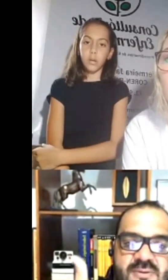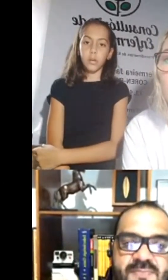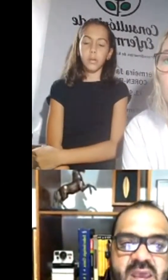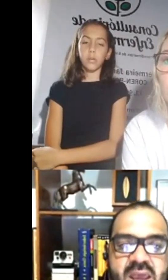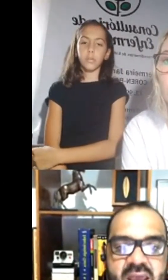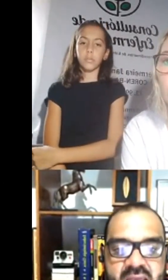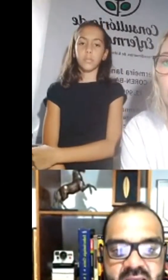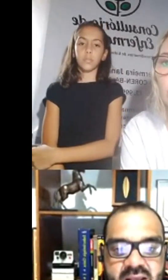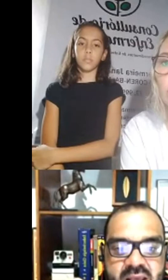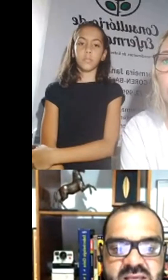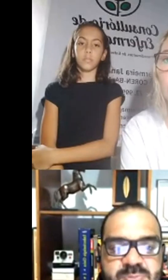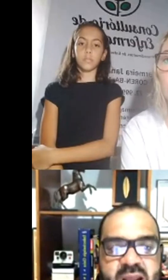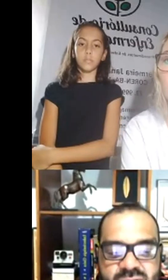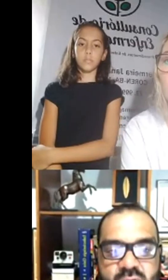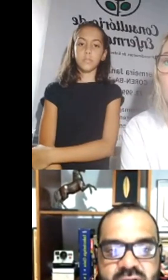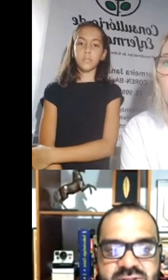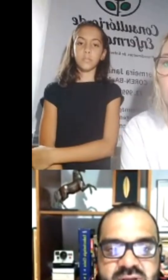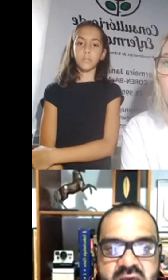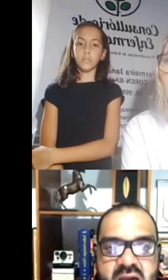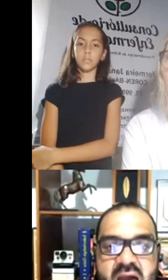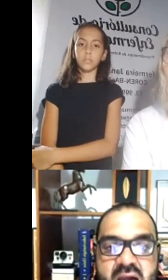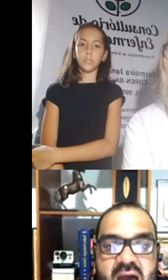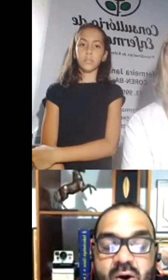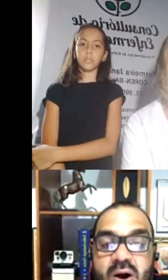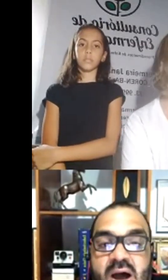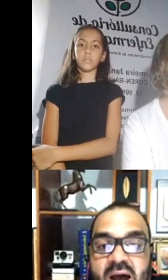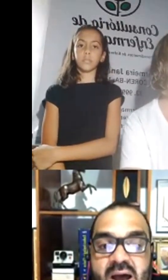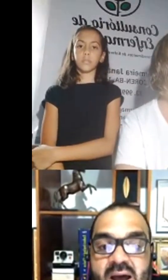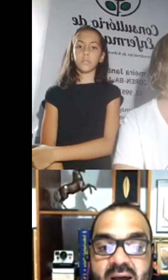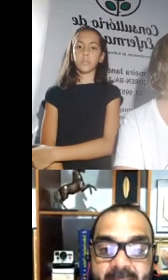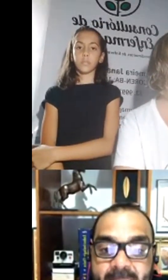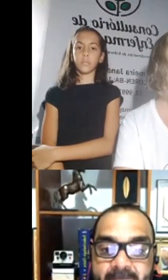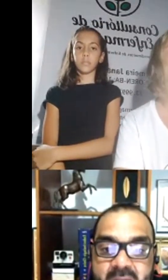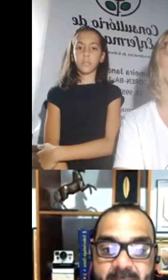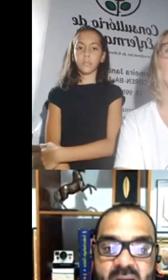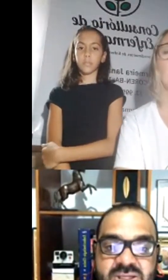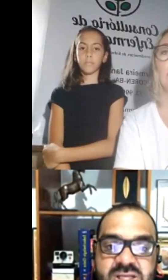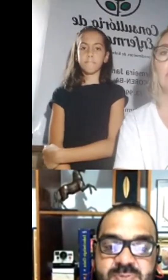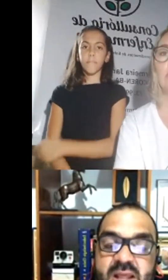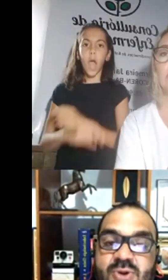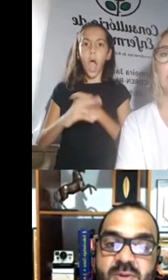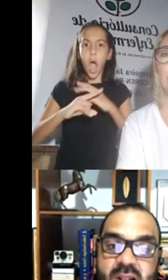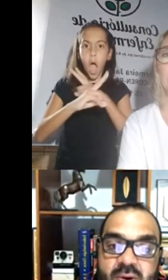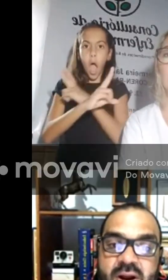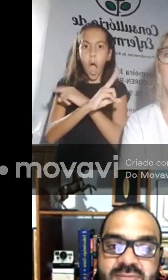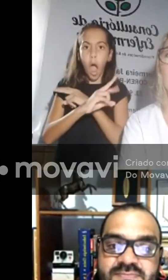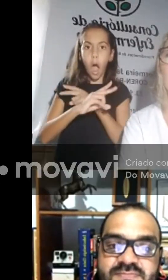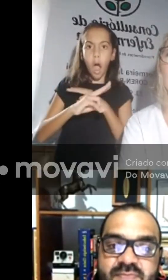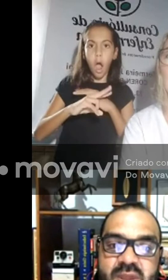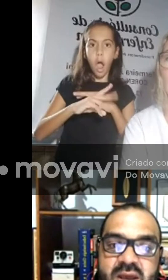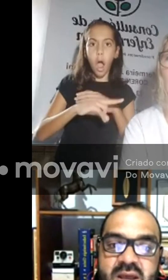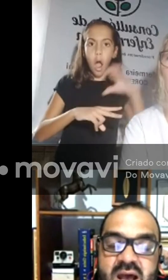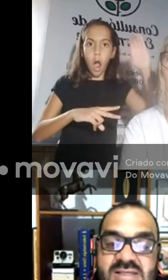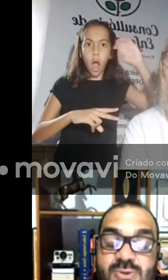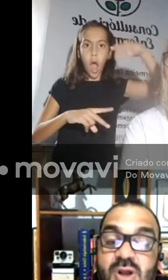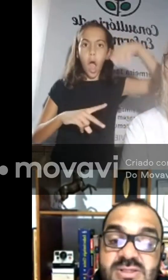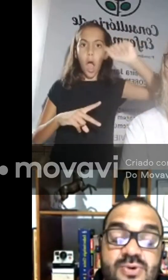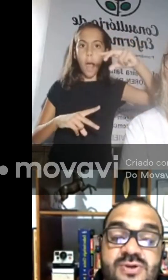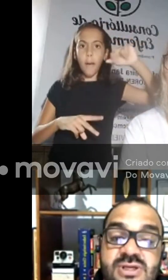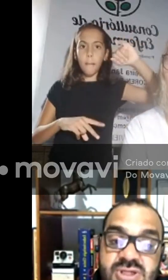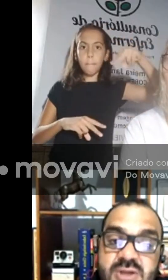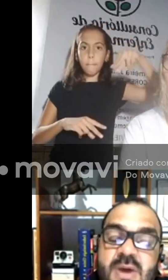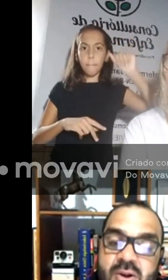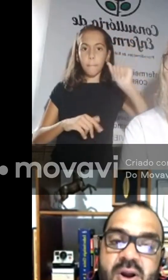fatores respiratórios, a parte respiratória melhora, né? A